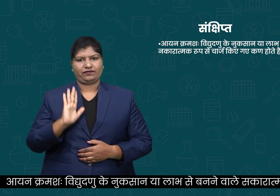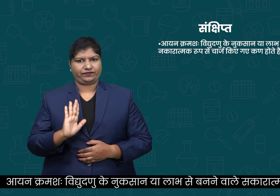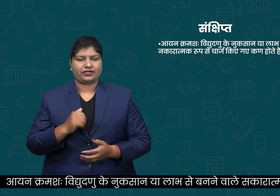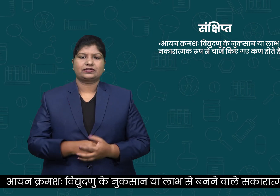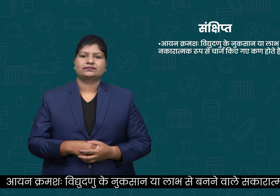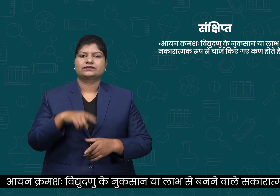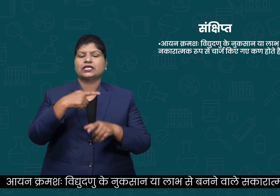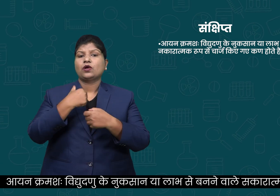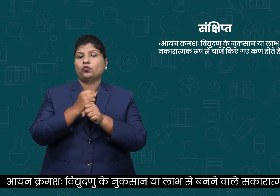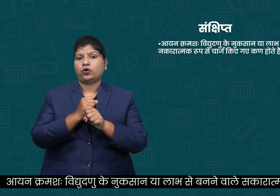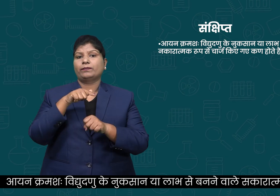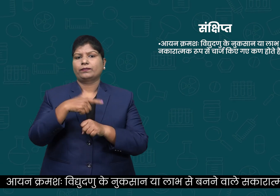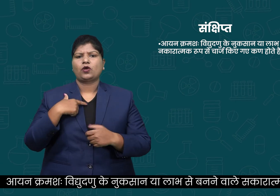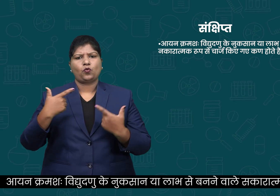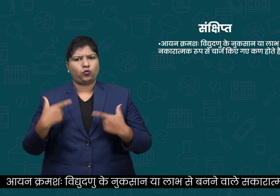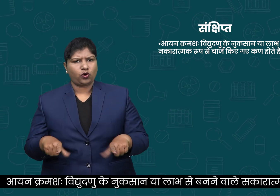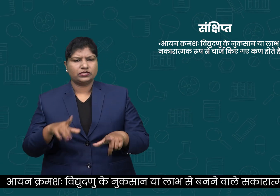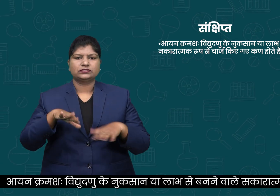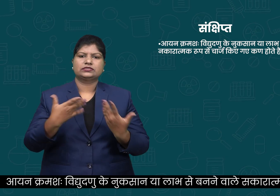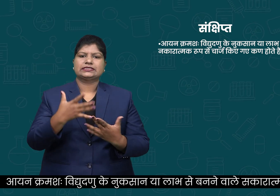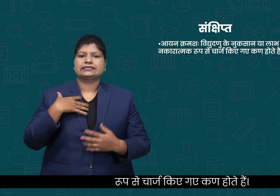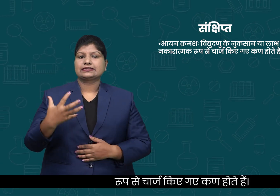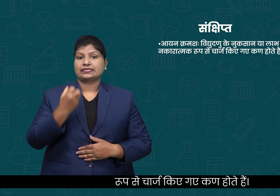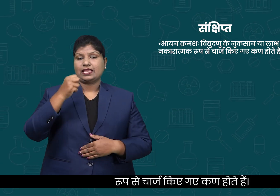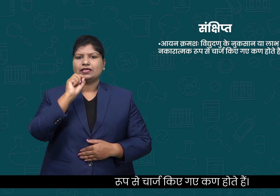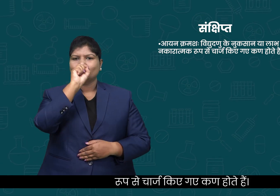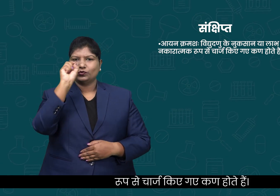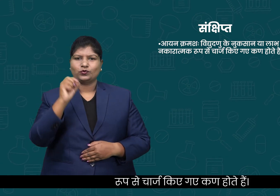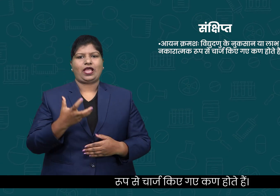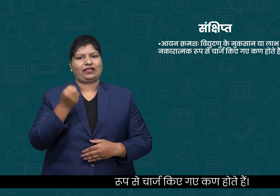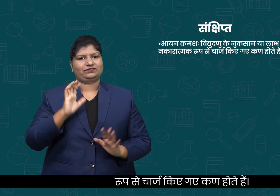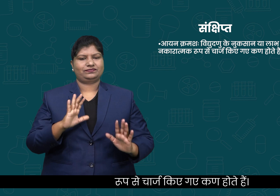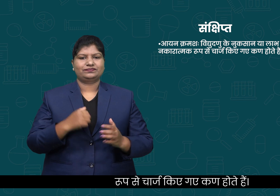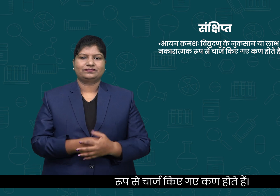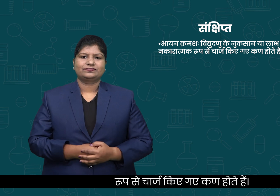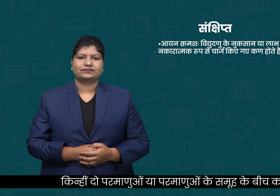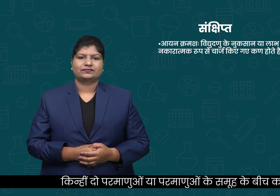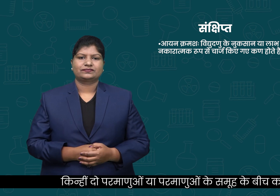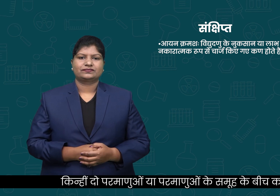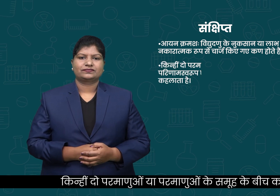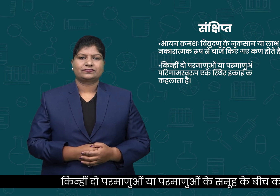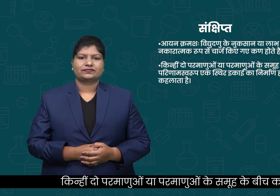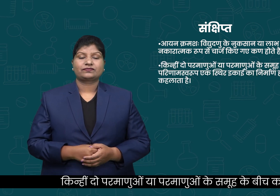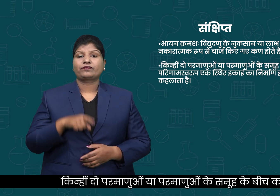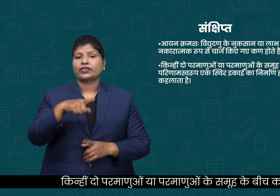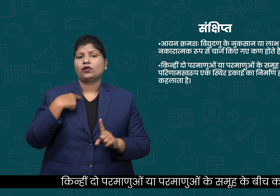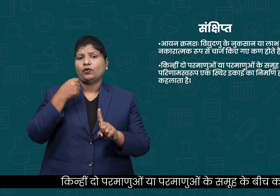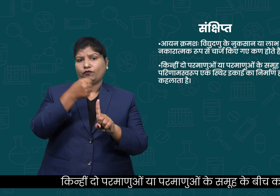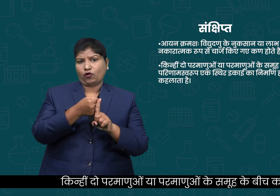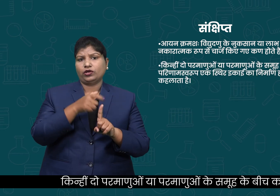बनने वाले सकारात्मक या नकारात्मक रूप से चार्ज किया गए कण होते। किन्हीं दो परमाणु या